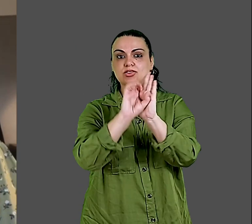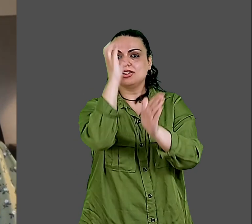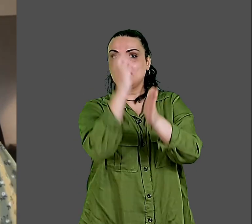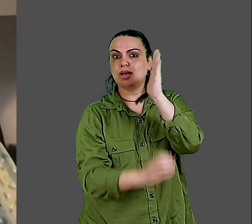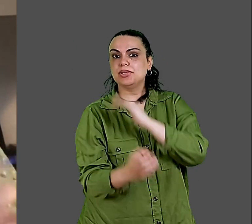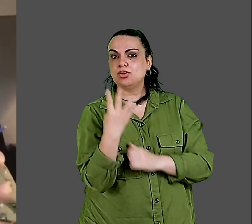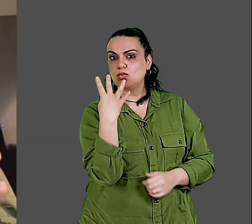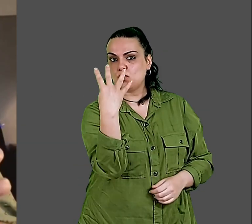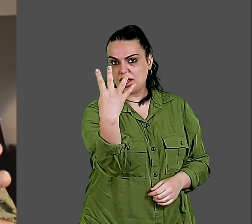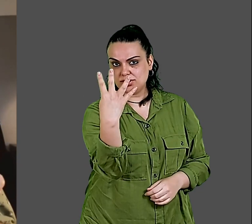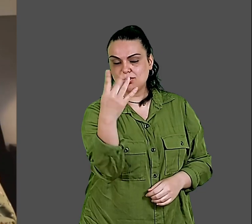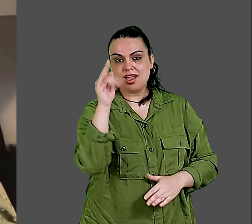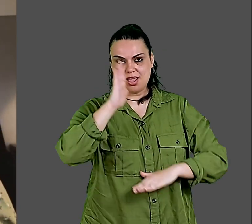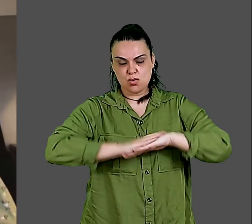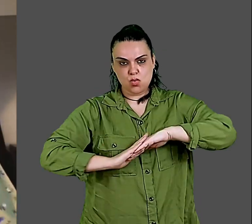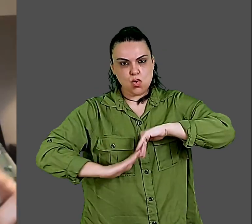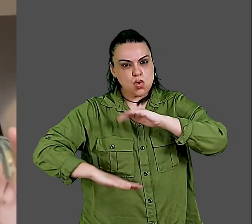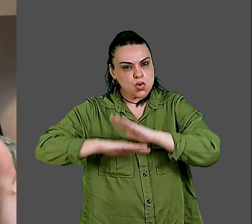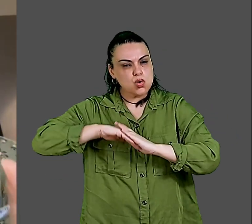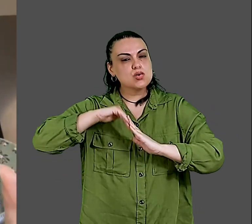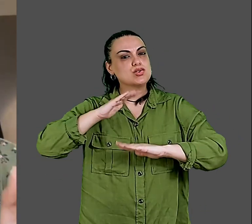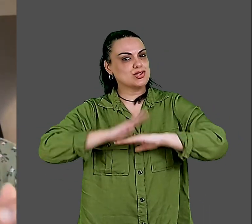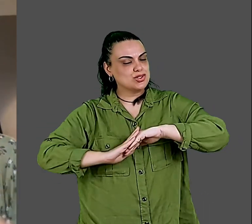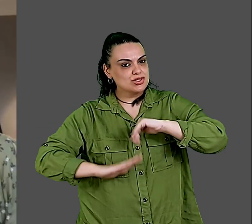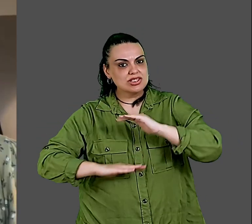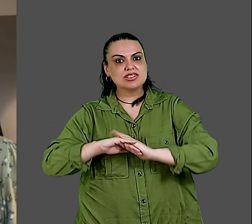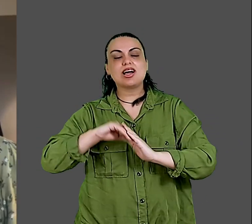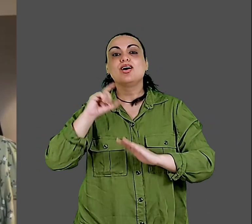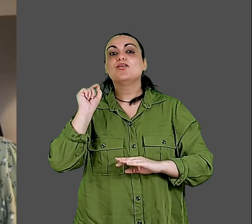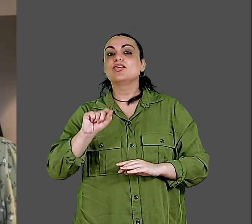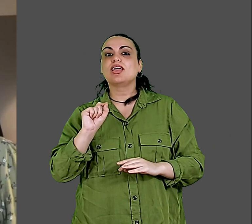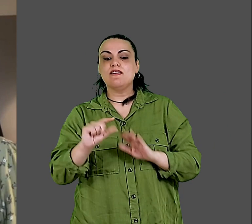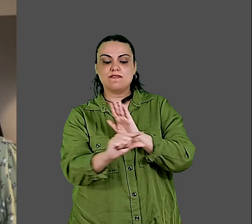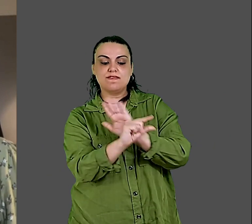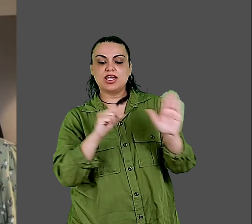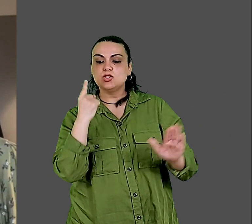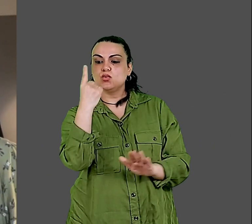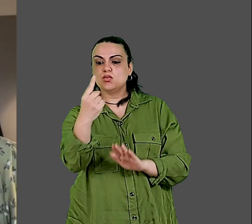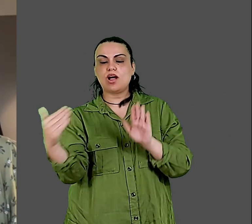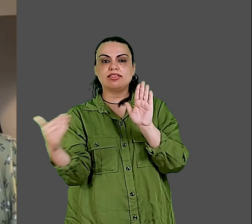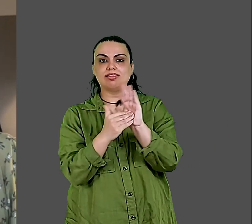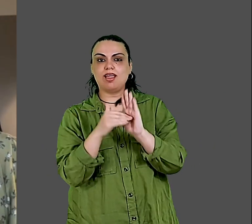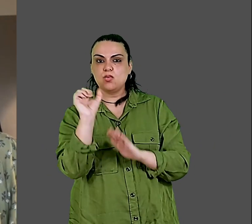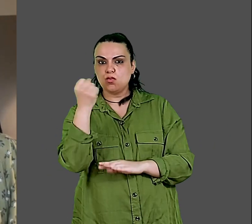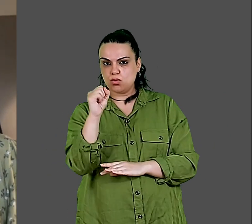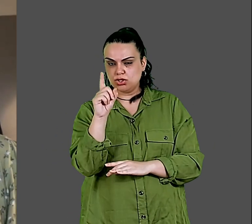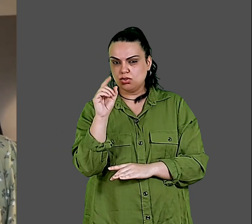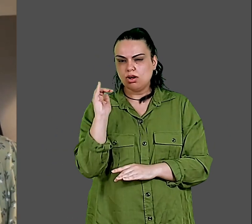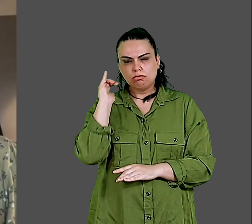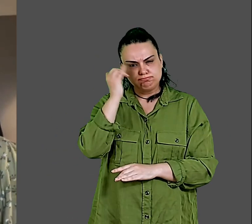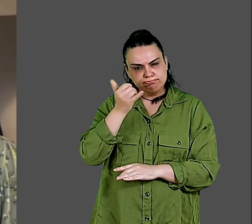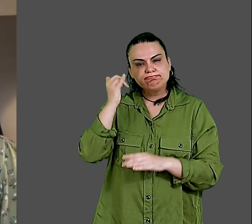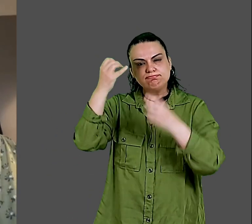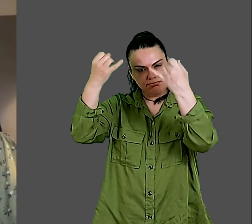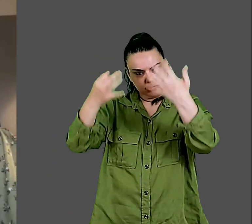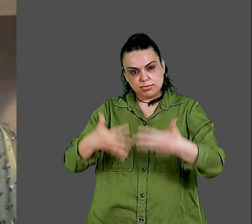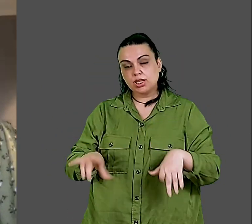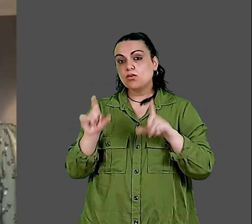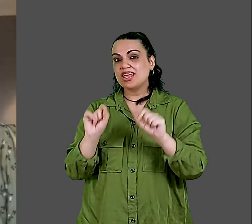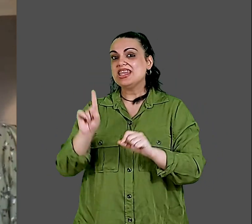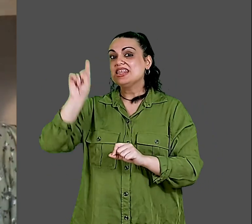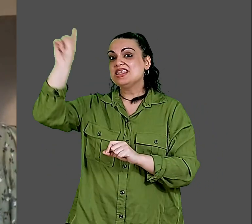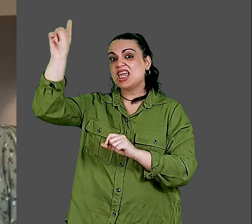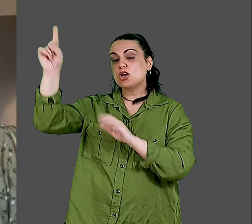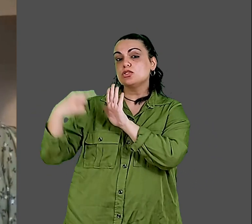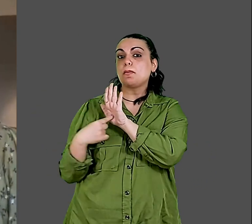4. Aí vai ser a construção de uma narrativa do verso 1 ao 8. Né? É o que essa construção? Deus vai